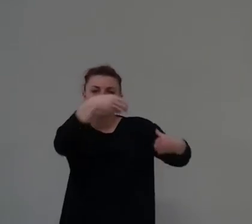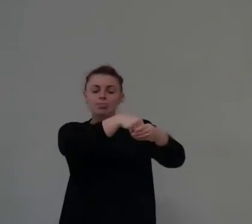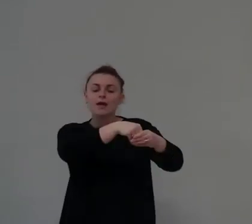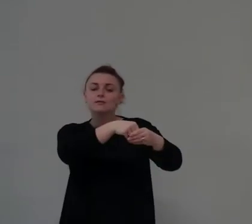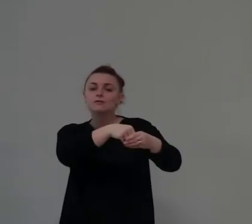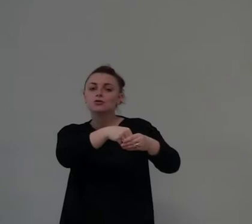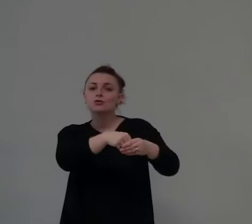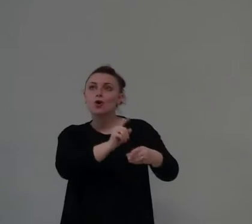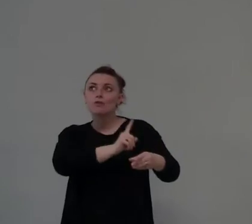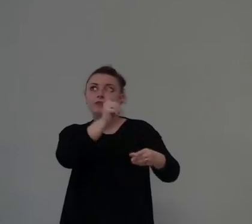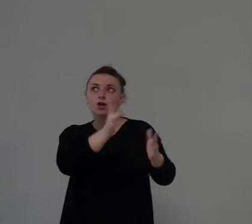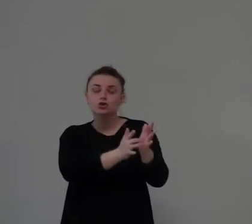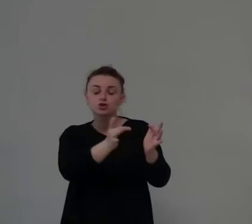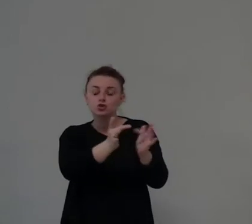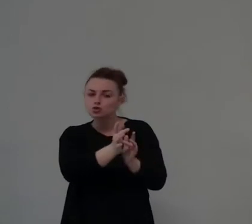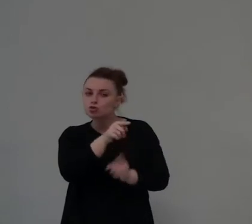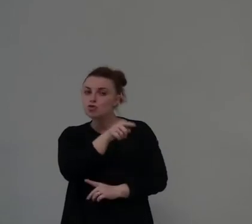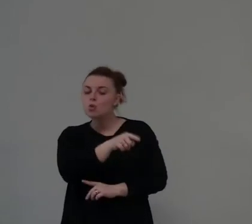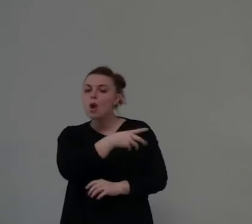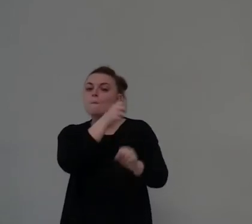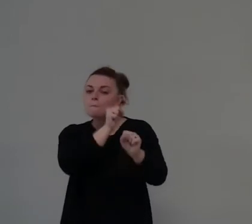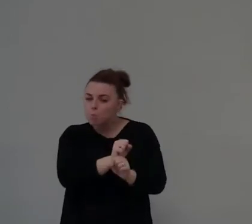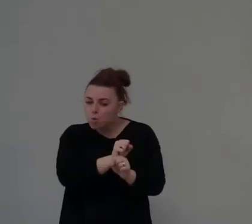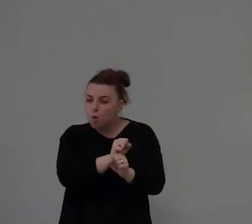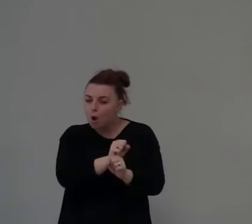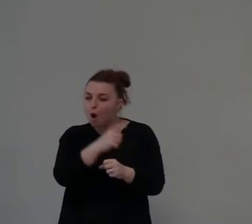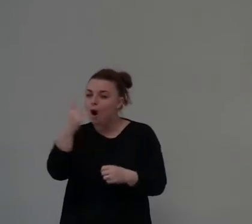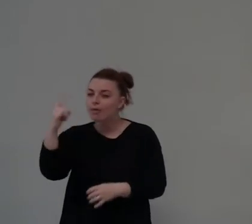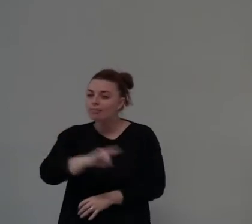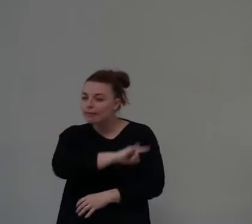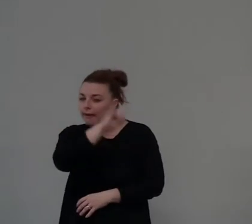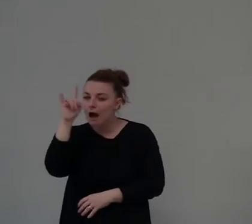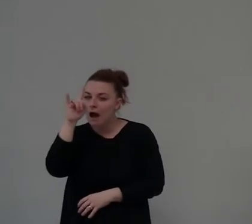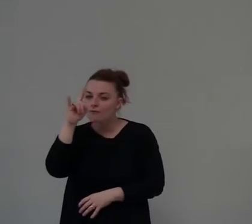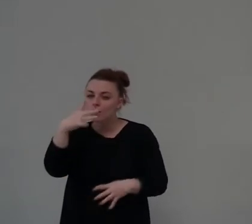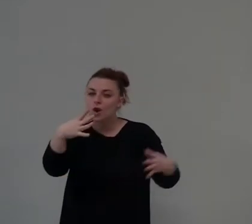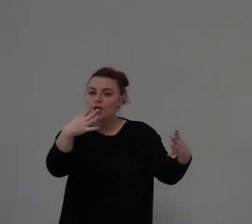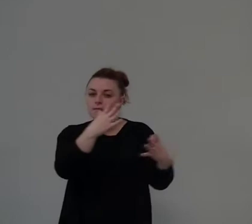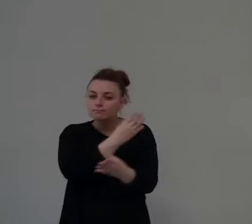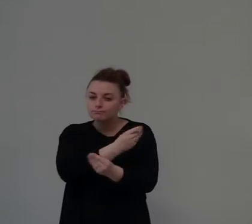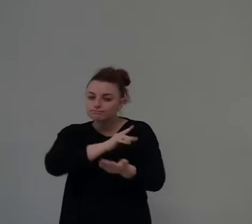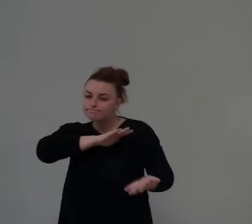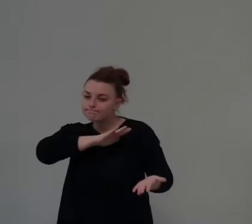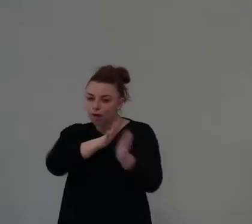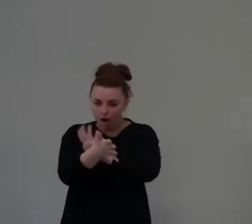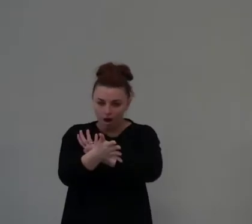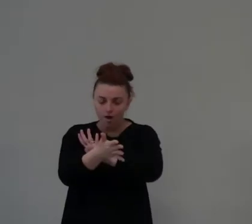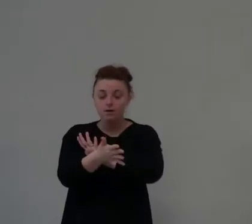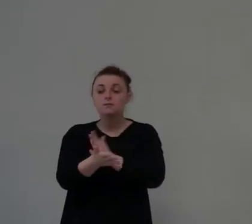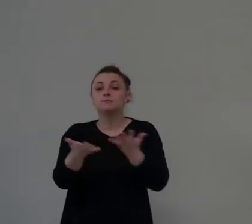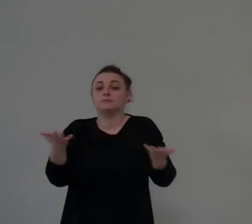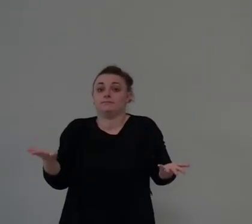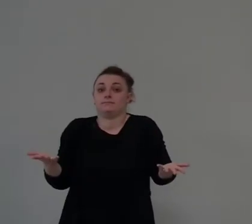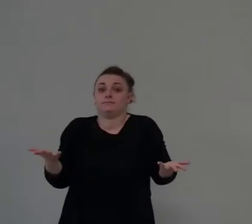di abbattere, di sconfiggere, di placare il diavolo attraverso l'aiuto di Dio. Non lo sapeva. Dio non era stato mai